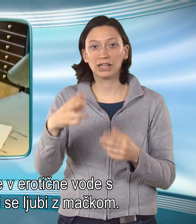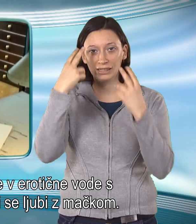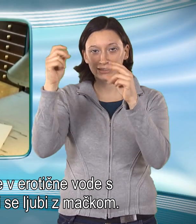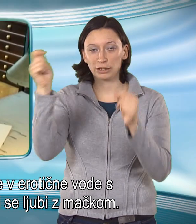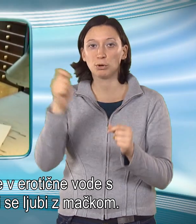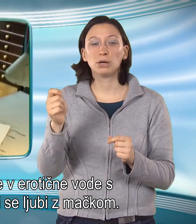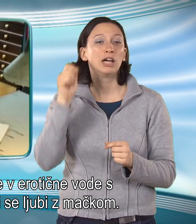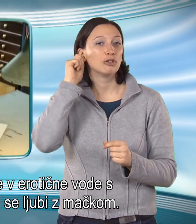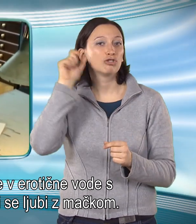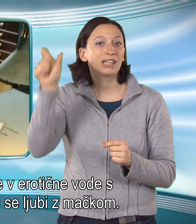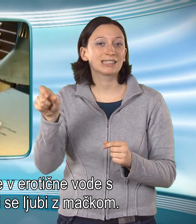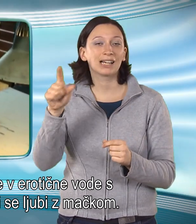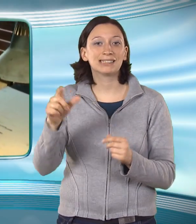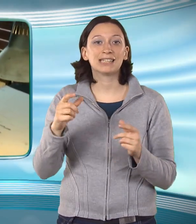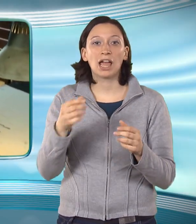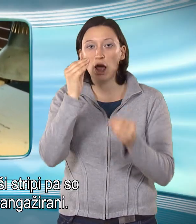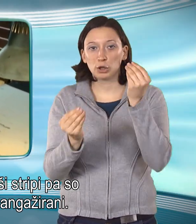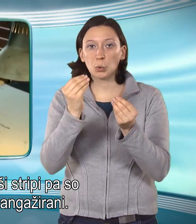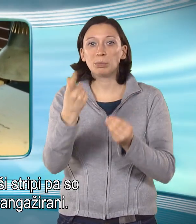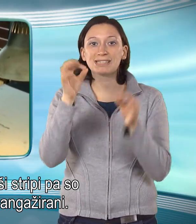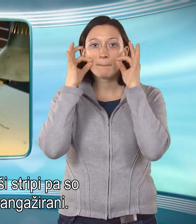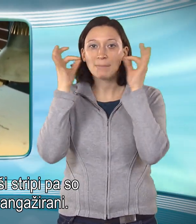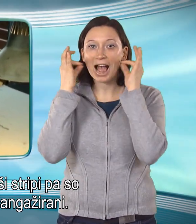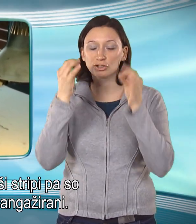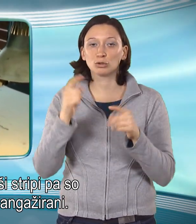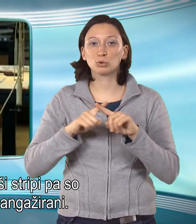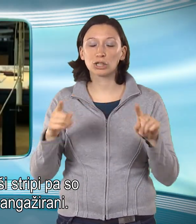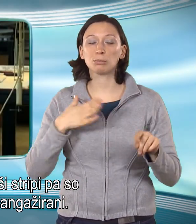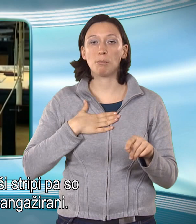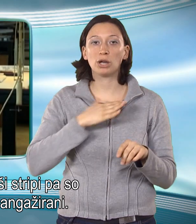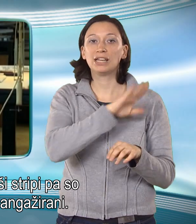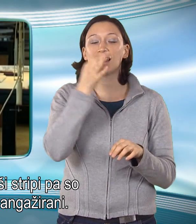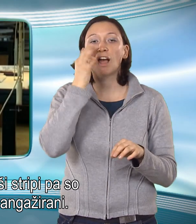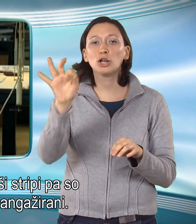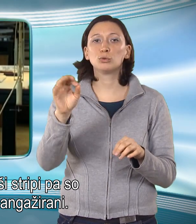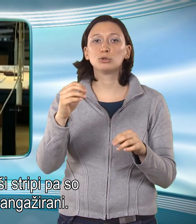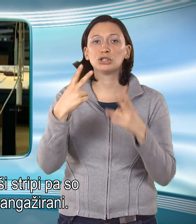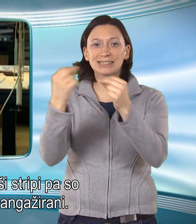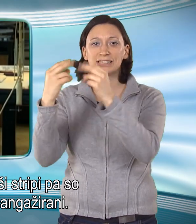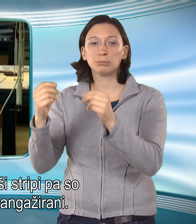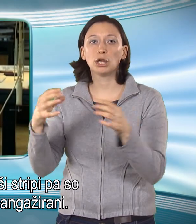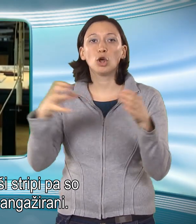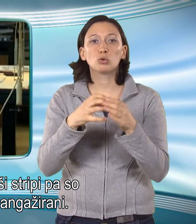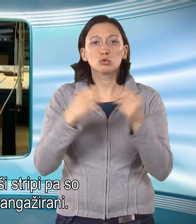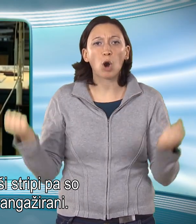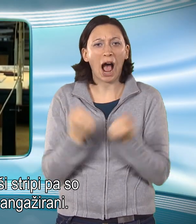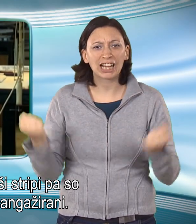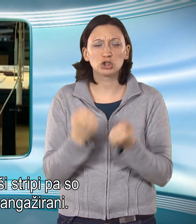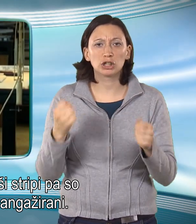ki se ljubi z mačkom. Drugače so pa moji najljubši stripi so pa tako družbeno angažirani, kot so Črni